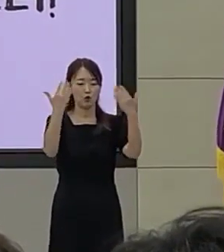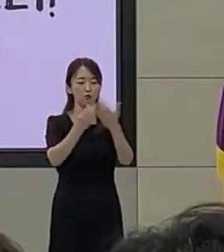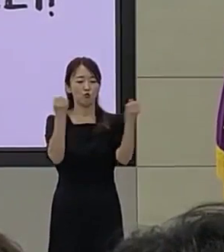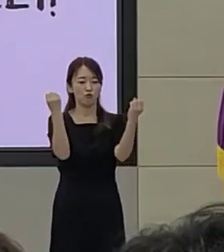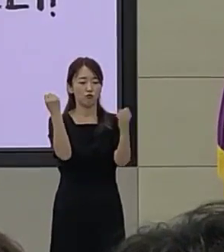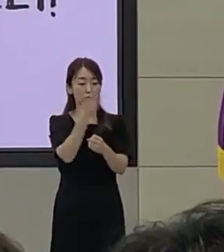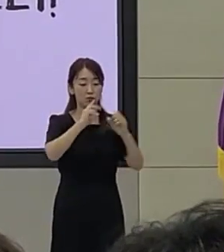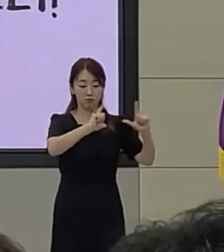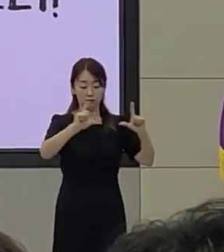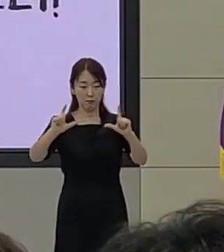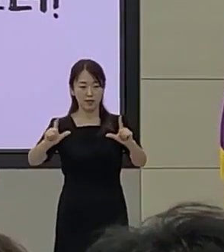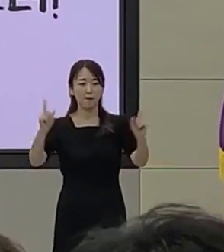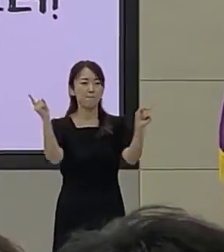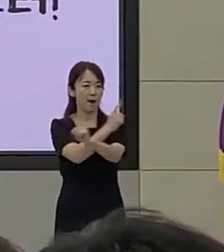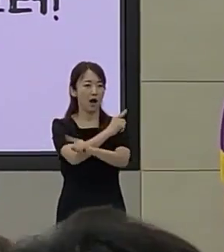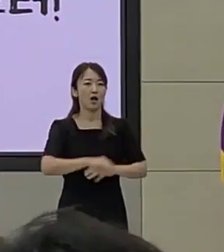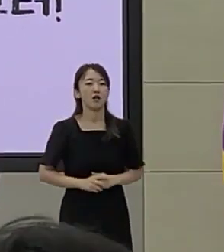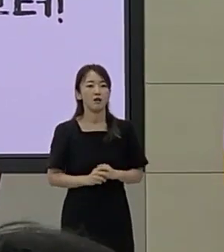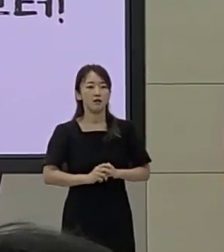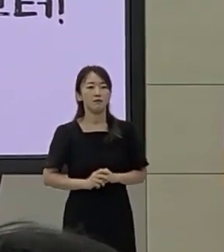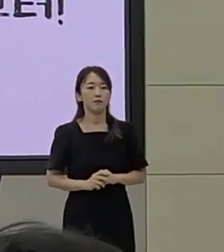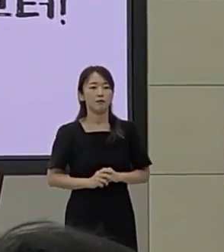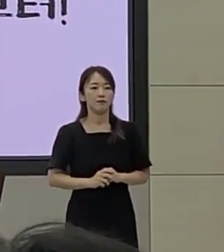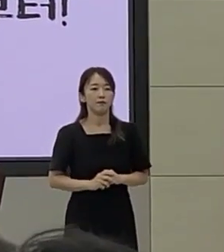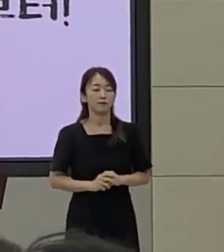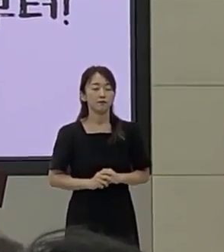전면 재배치하고 확 바꾸겠습니다.